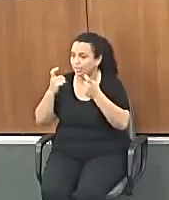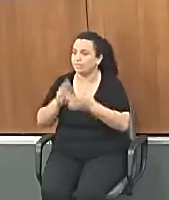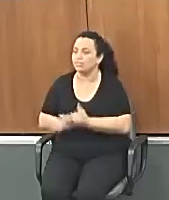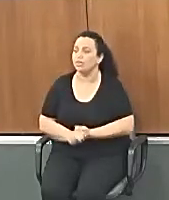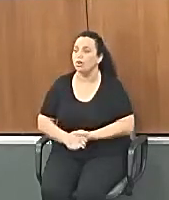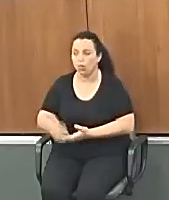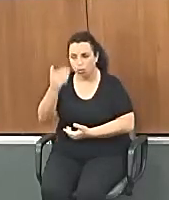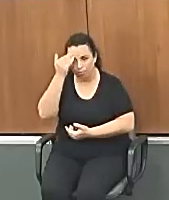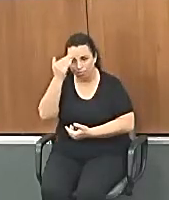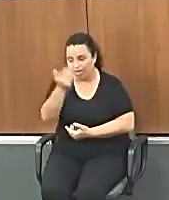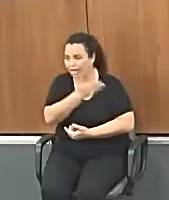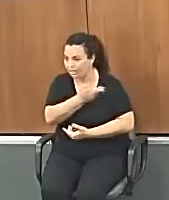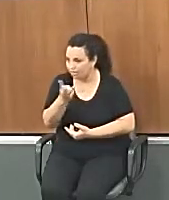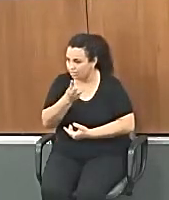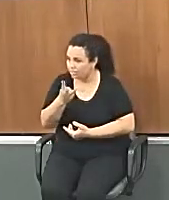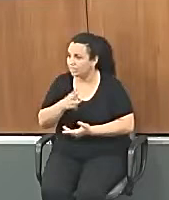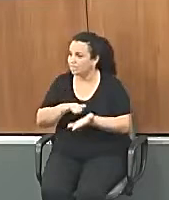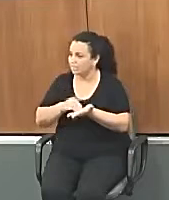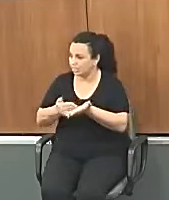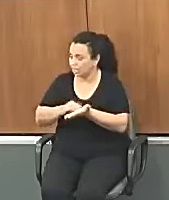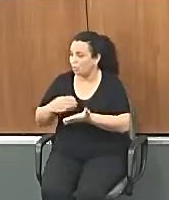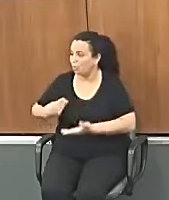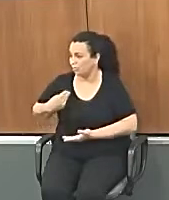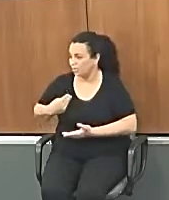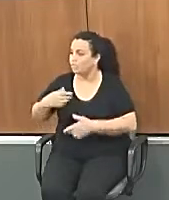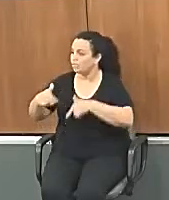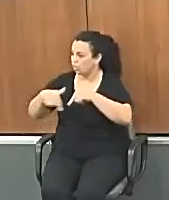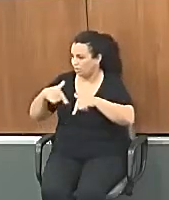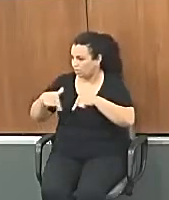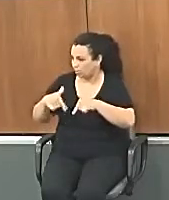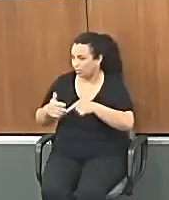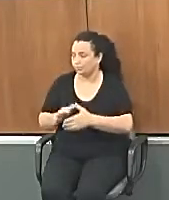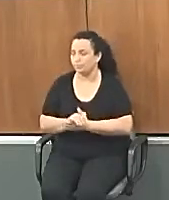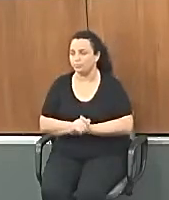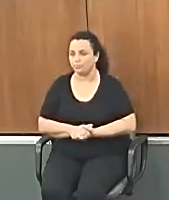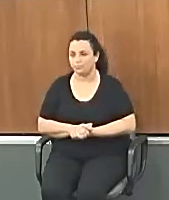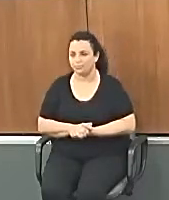muito obrigada a vocês três pela presença e pelo trabalho